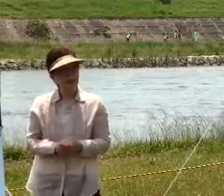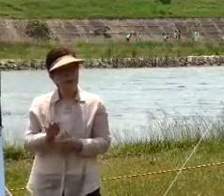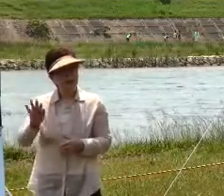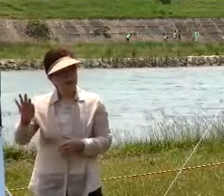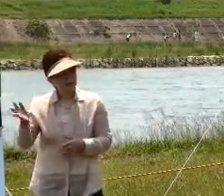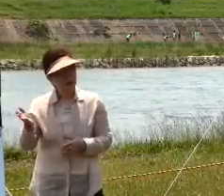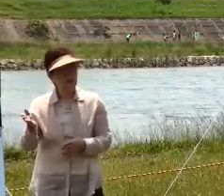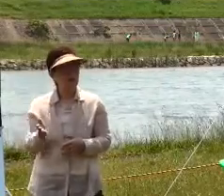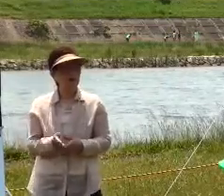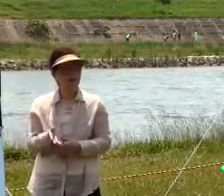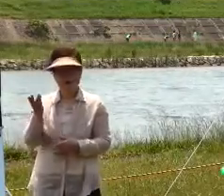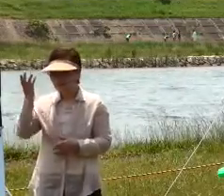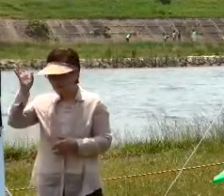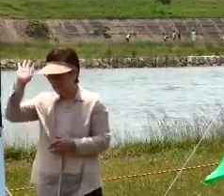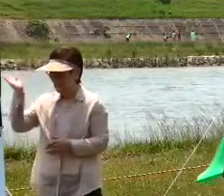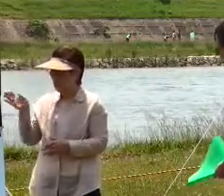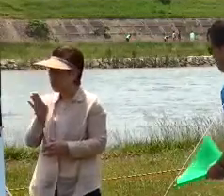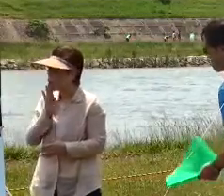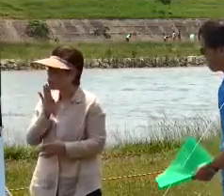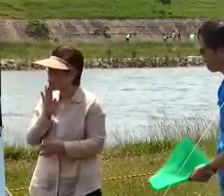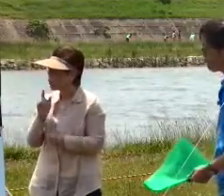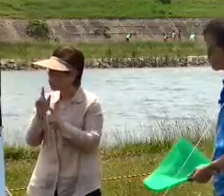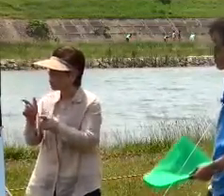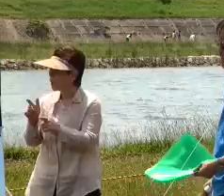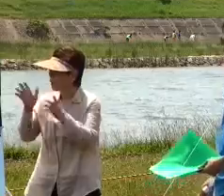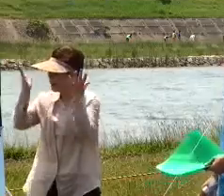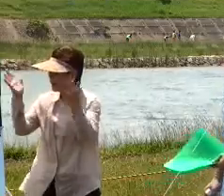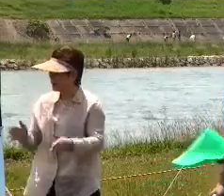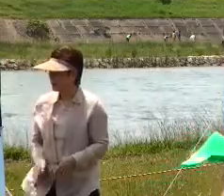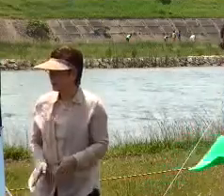でもなかなか本当の答えはありません。